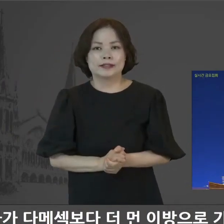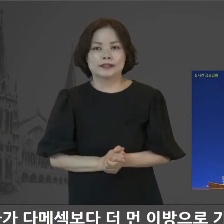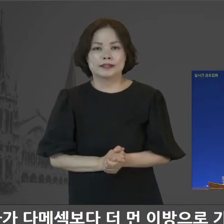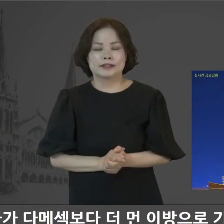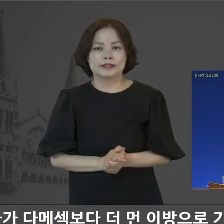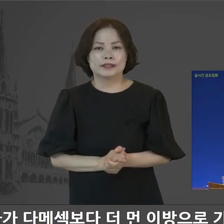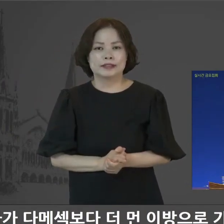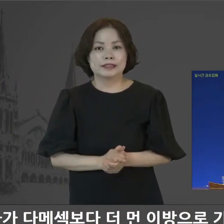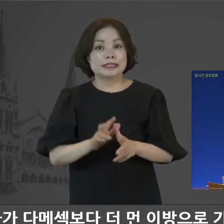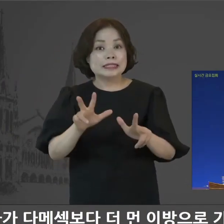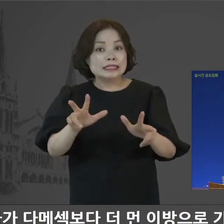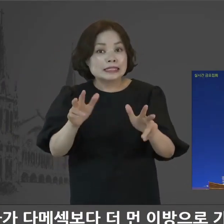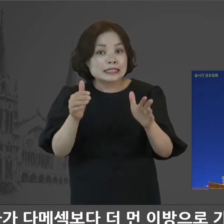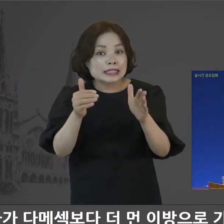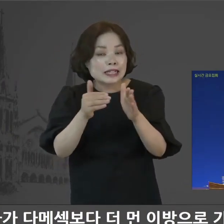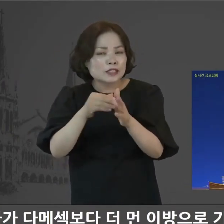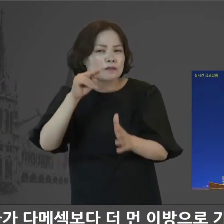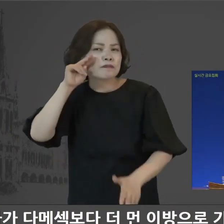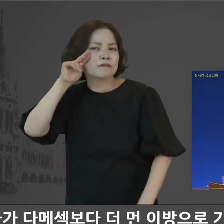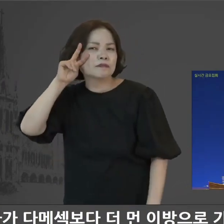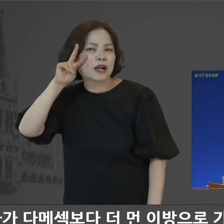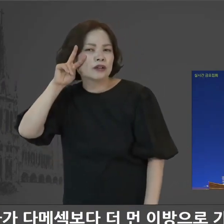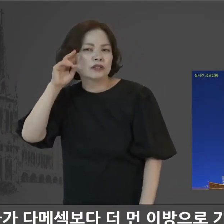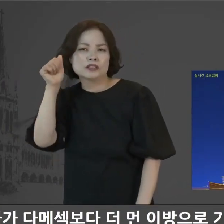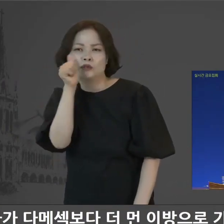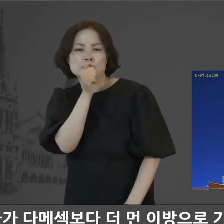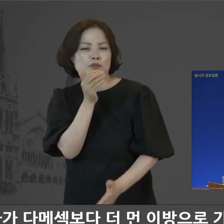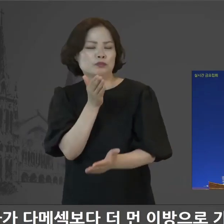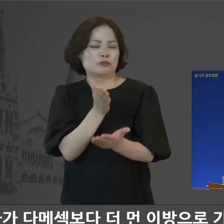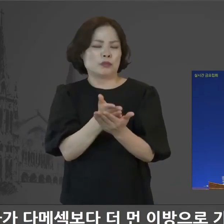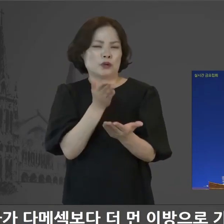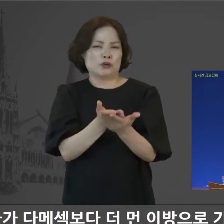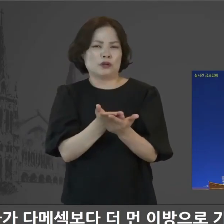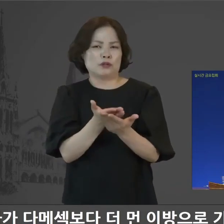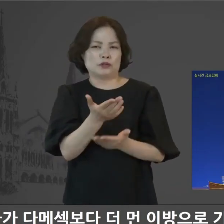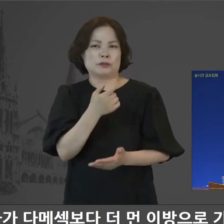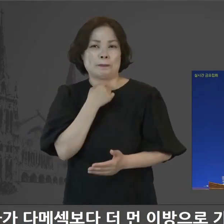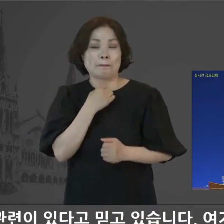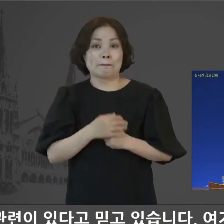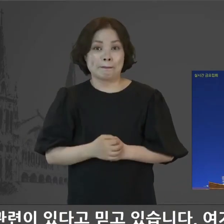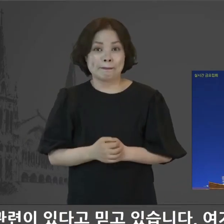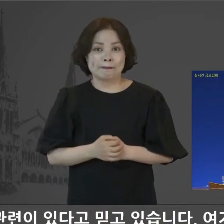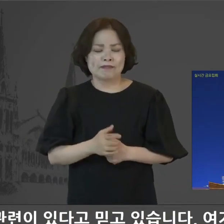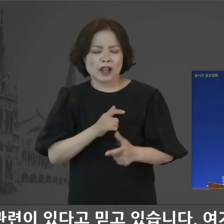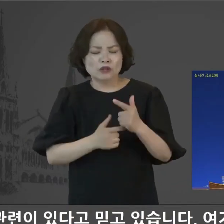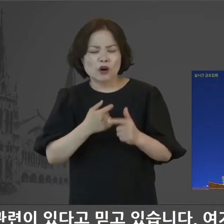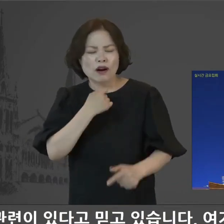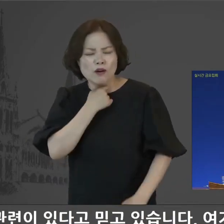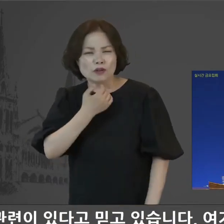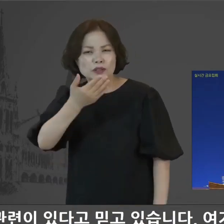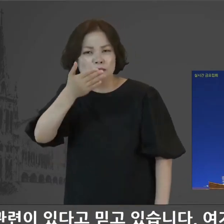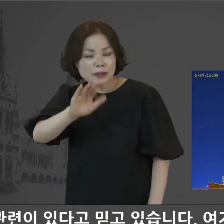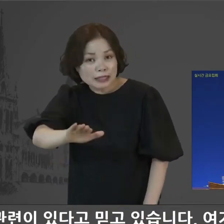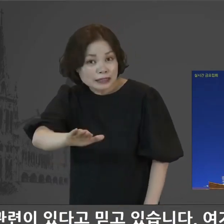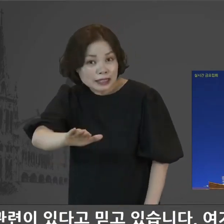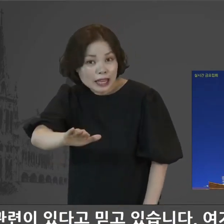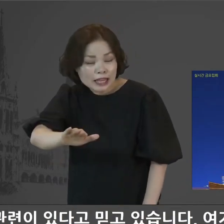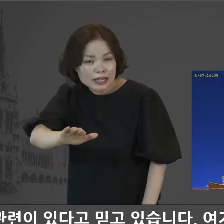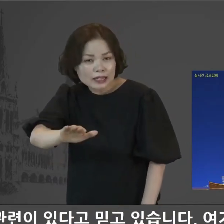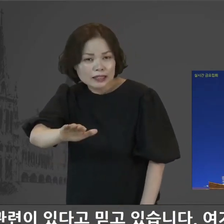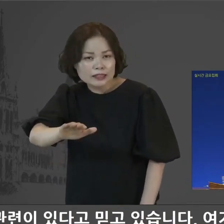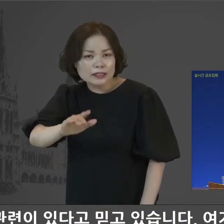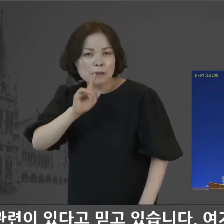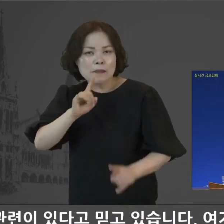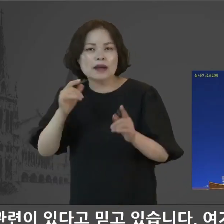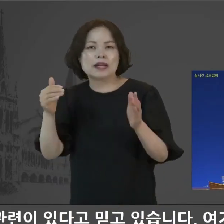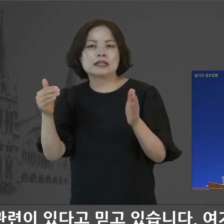자, 여기까지만 바울이 변론했습니다. 더 하고 싶었던 것 같아요. 더 하고 싶었는데 여기까지 딱